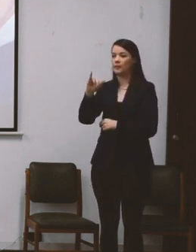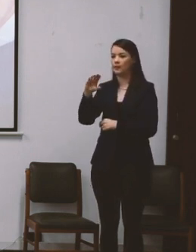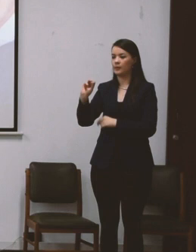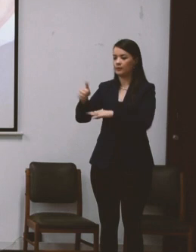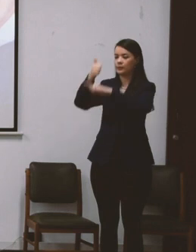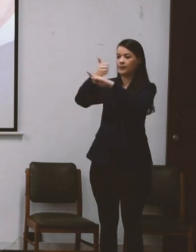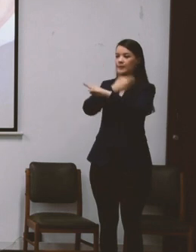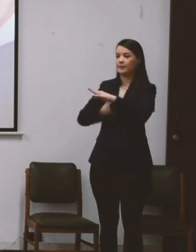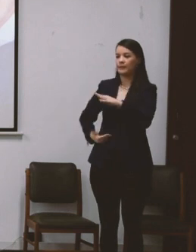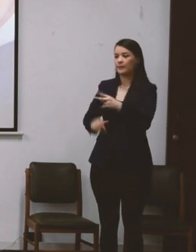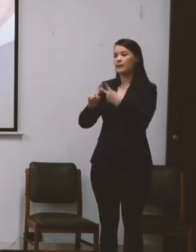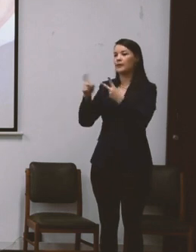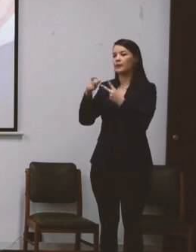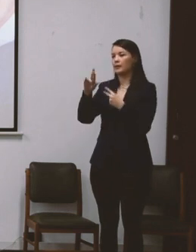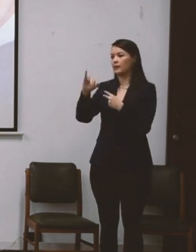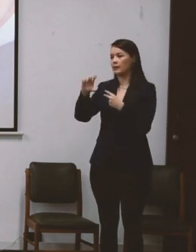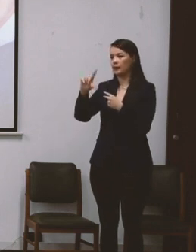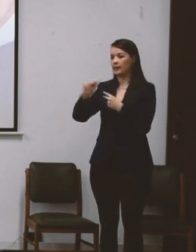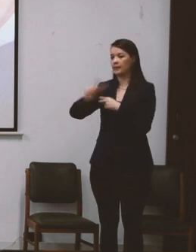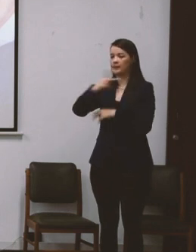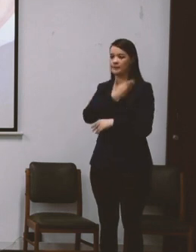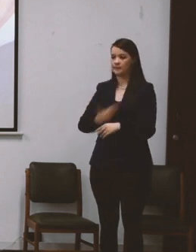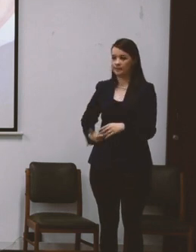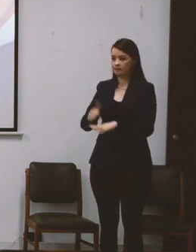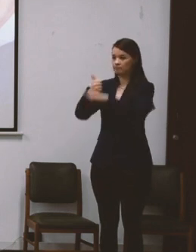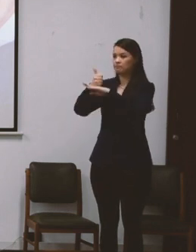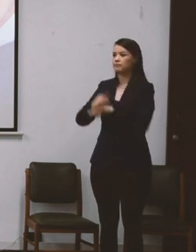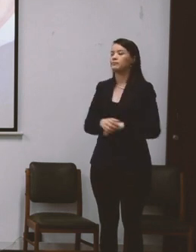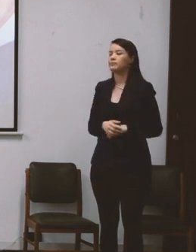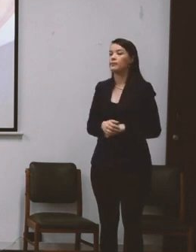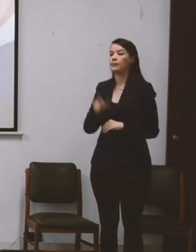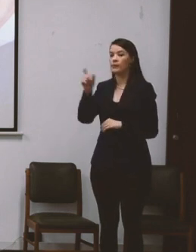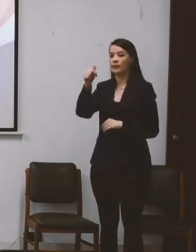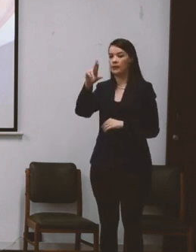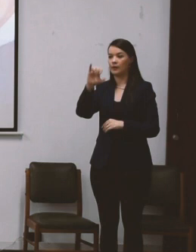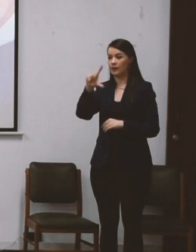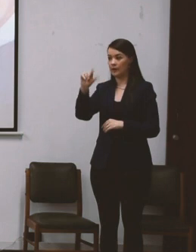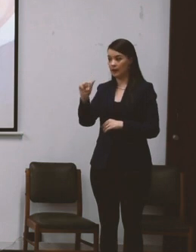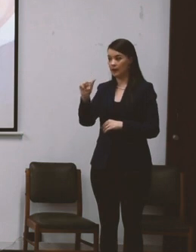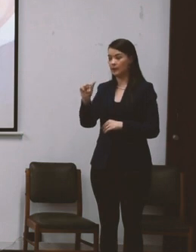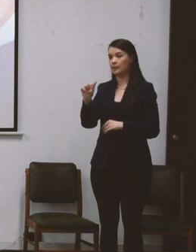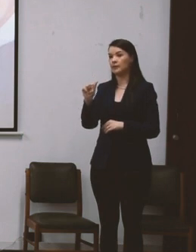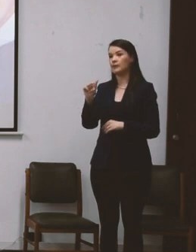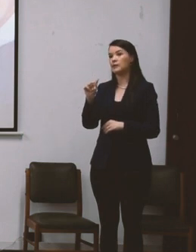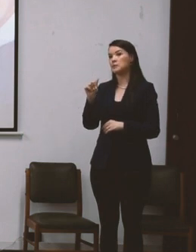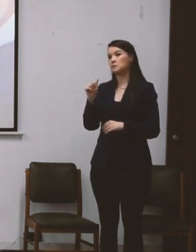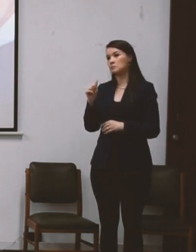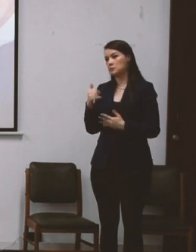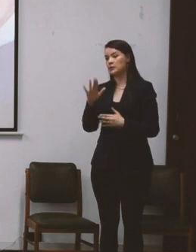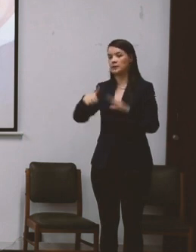presidencia y a Gabriela Michetti a la vicepresidencia. Bueno, Gabriela Michetti ha sido anunciada, por lo menos